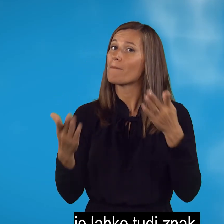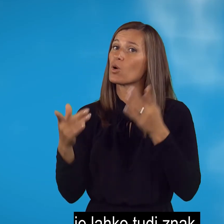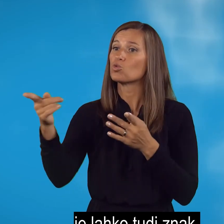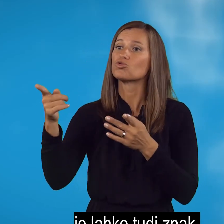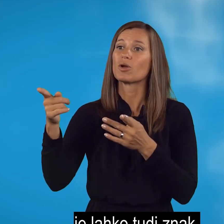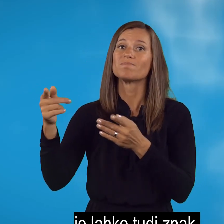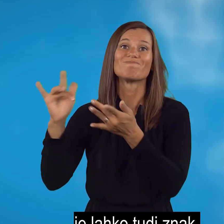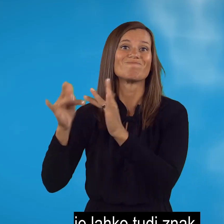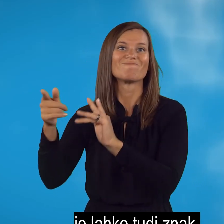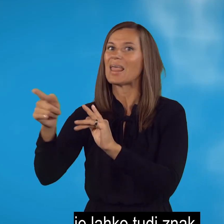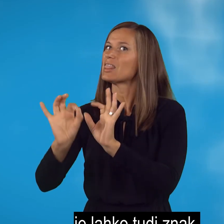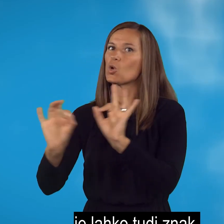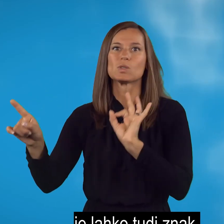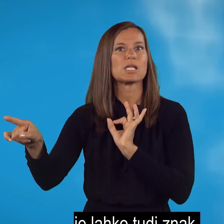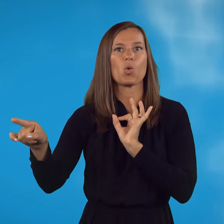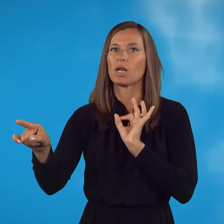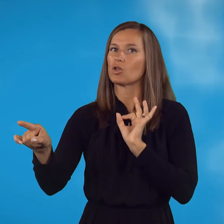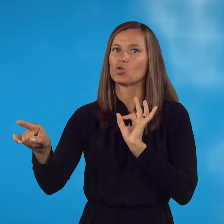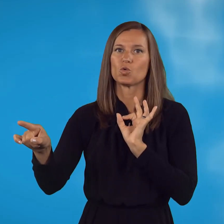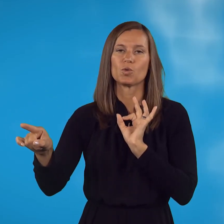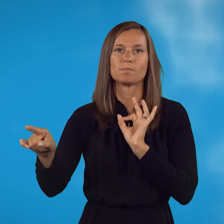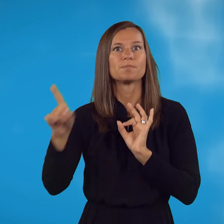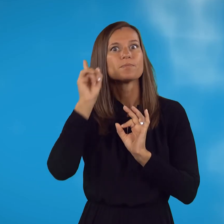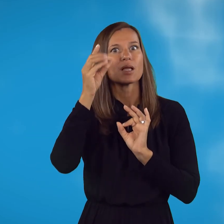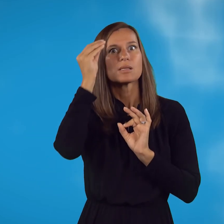redu. Pomni,